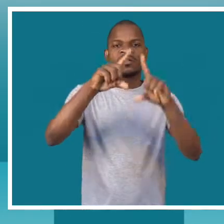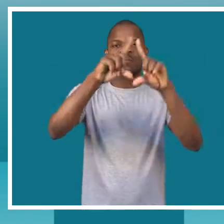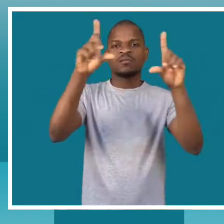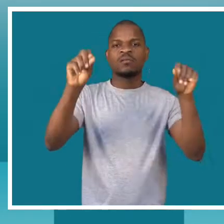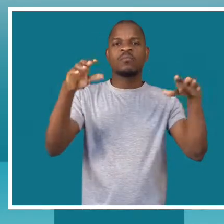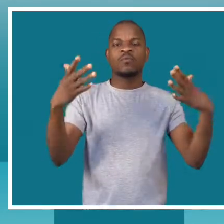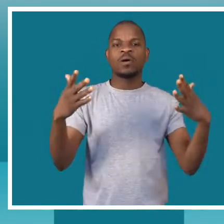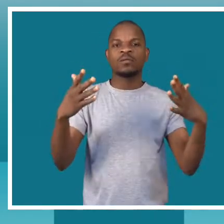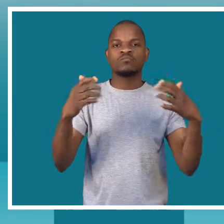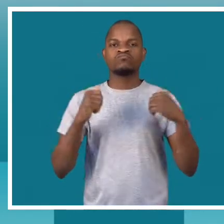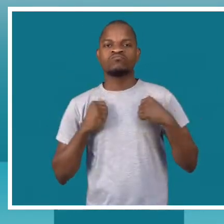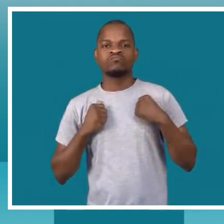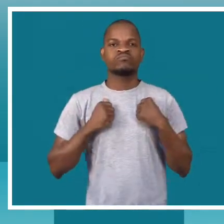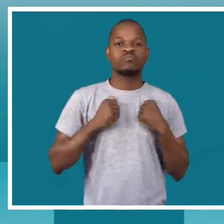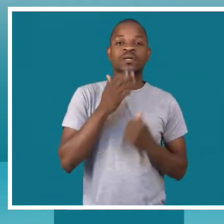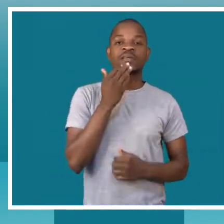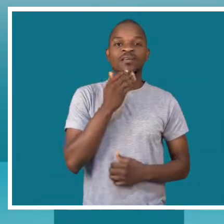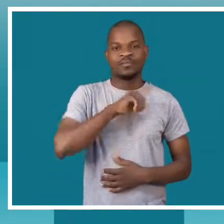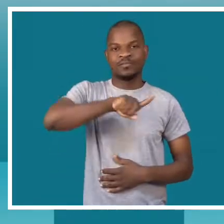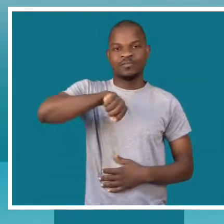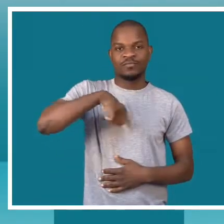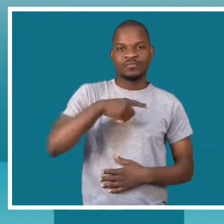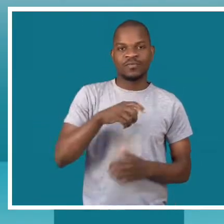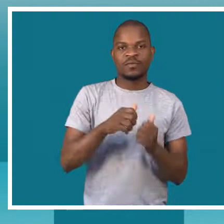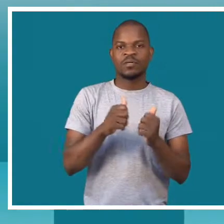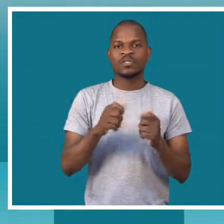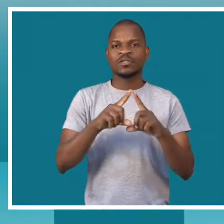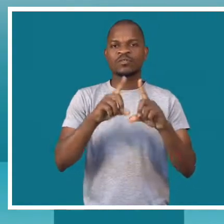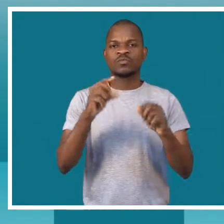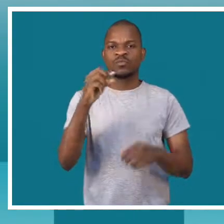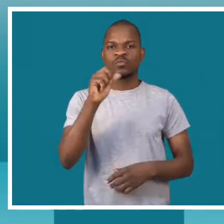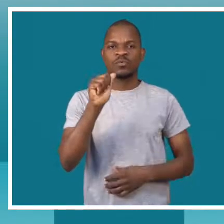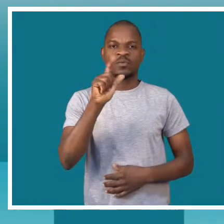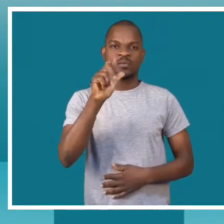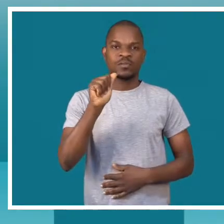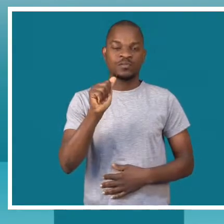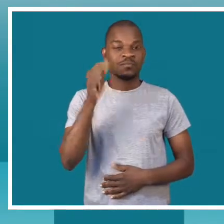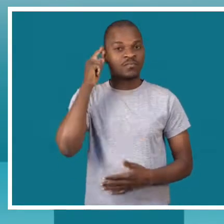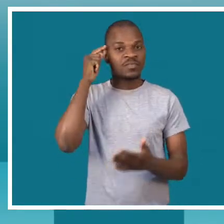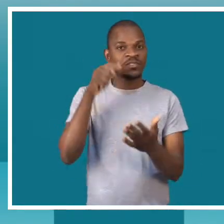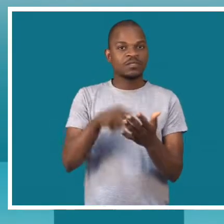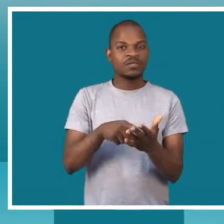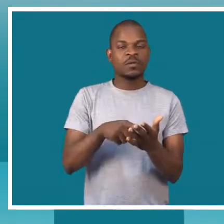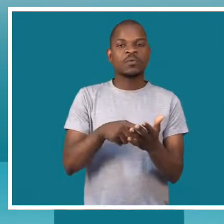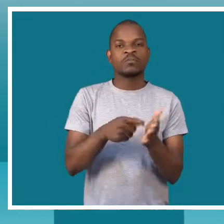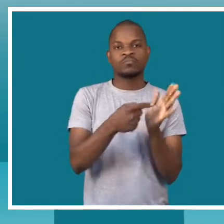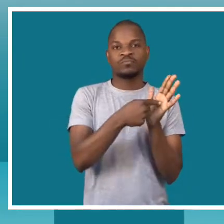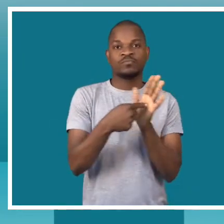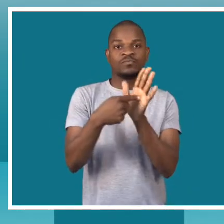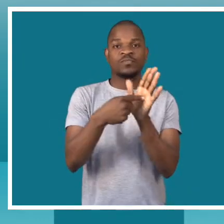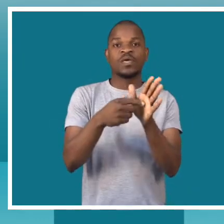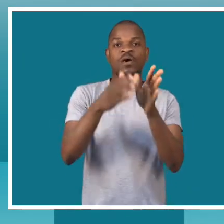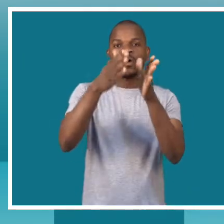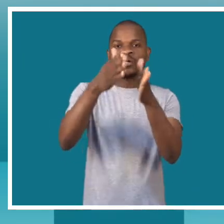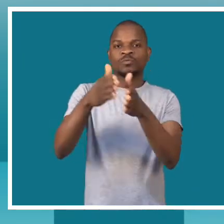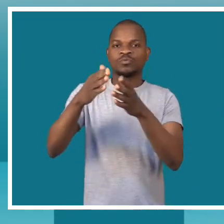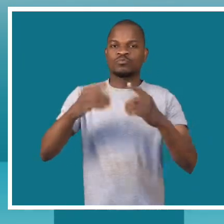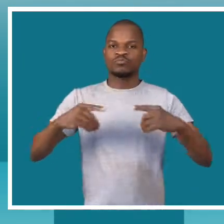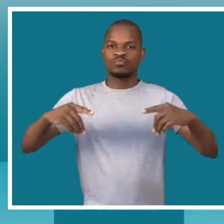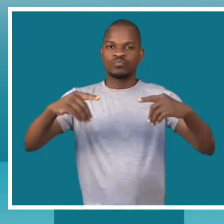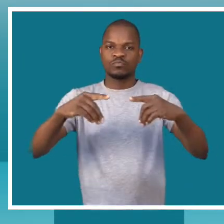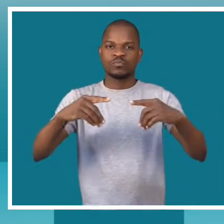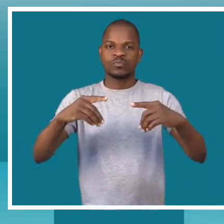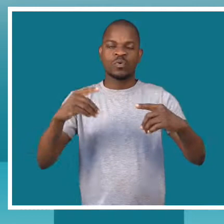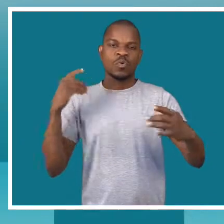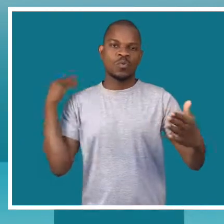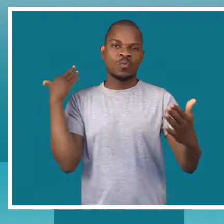lema Turismo Somos Nós. Pertende-se que este evento seja uma ocasião para o reconhecimento público daqueles